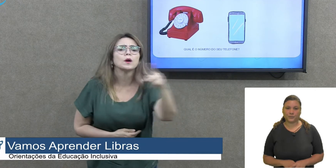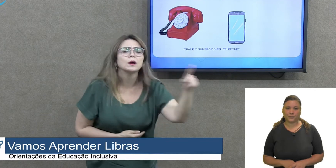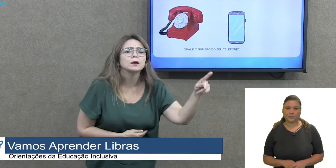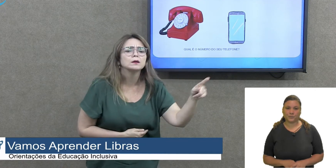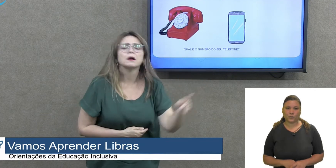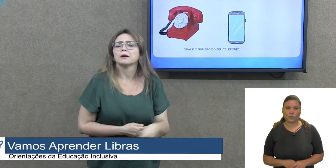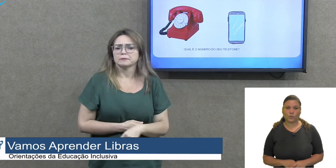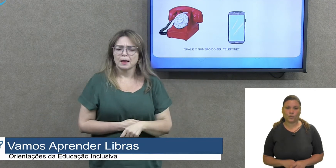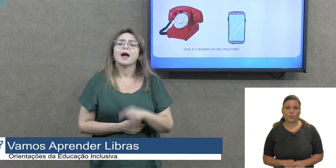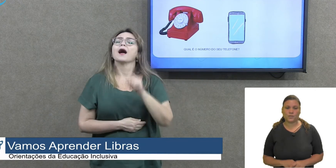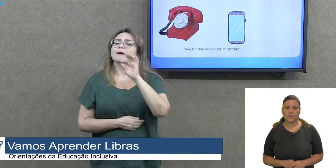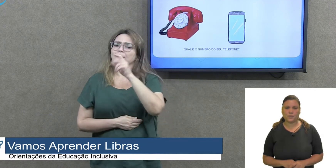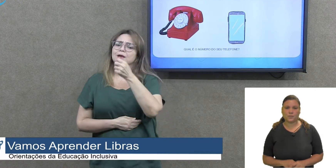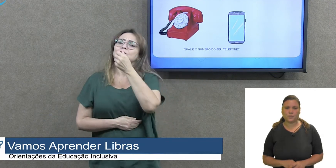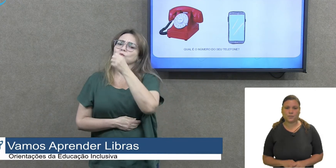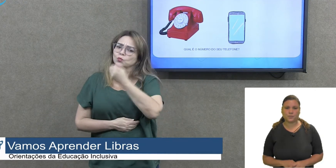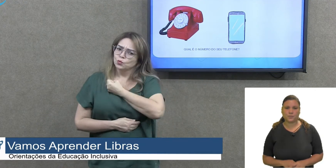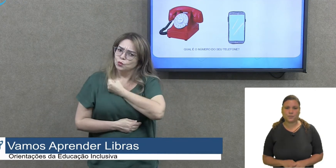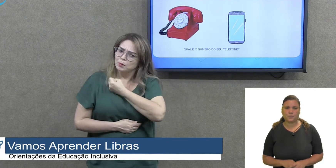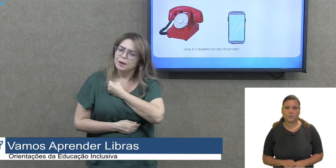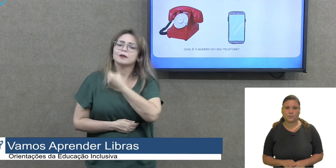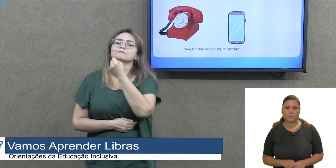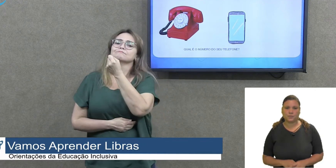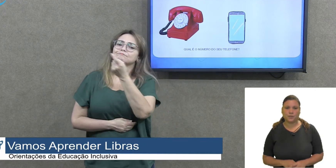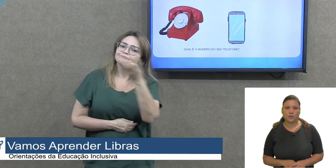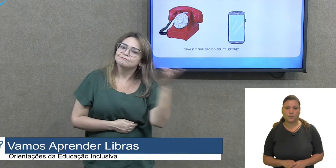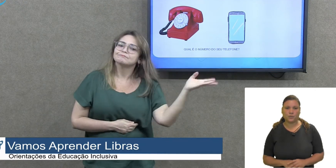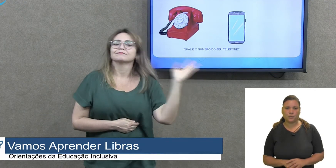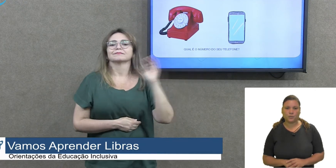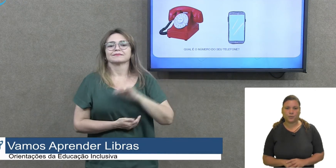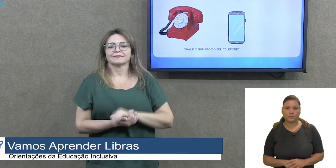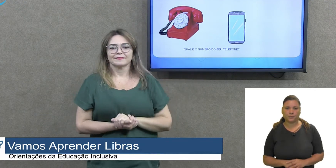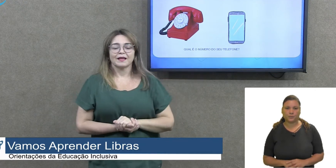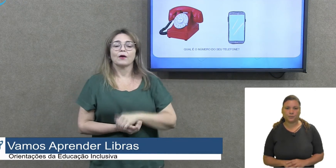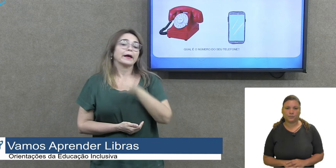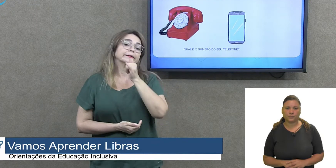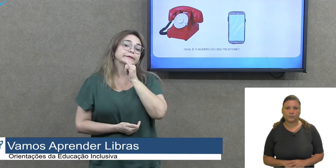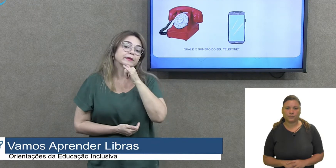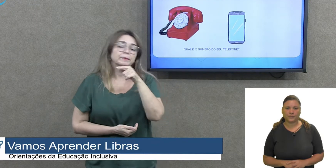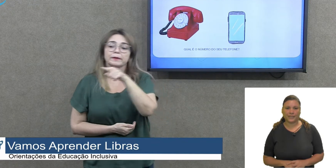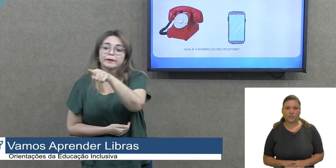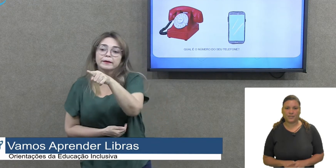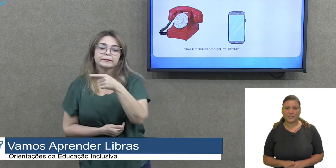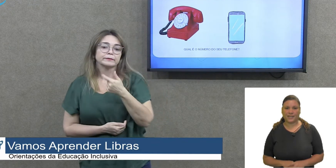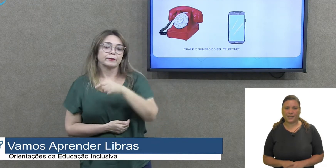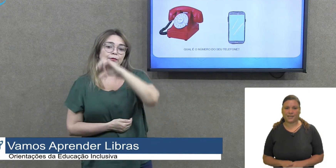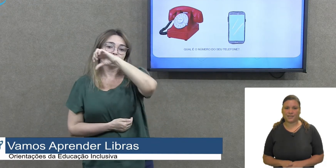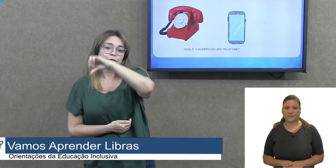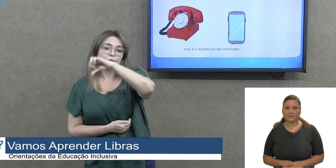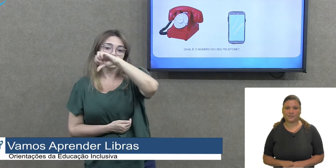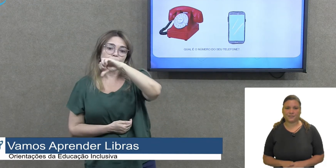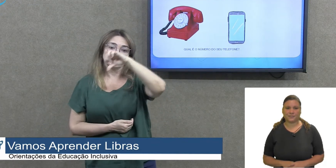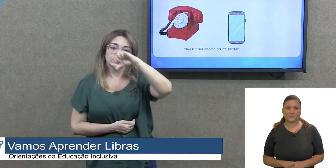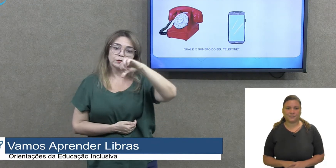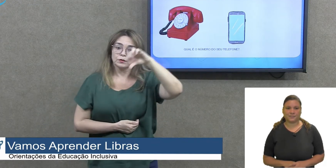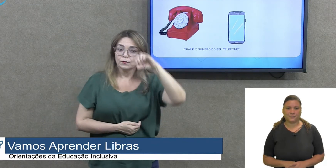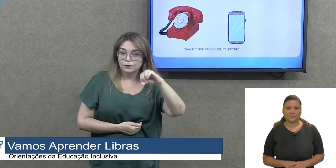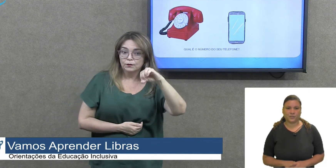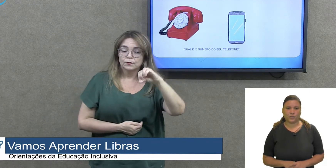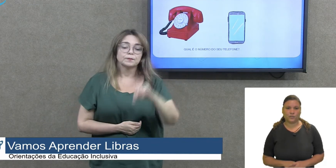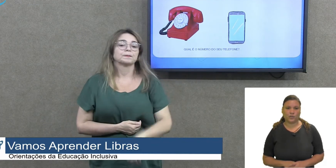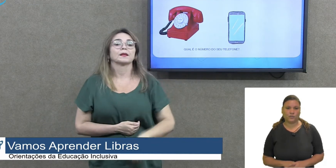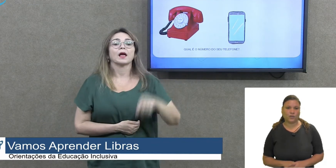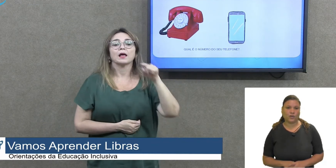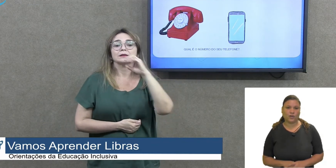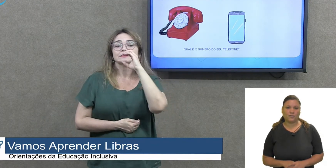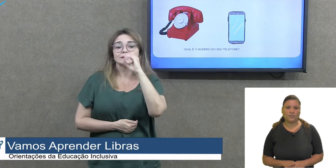Viu? E o seu? Qual que é o seu número? Tente fazer em casa.